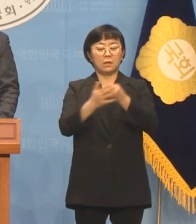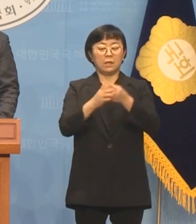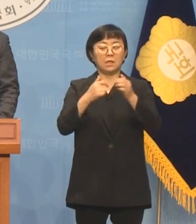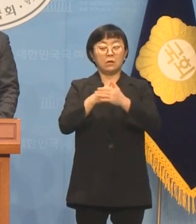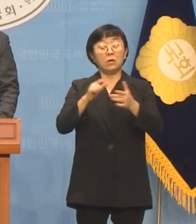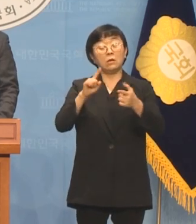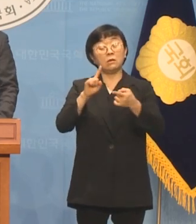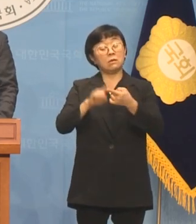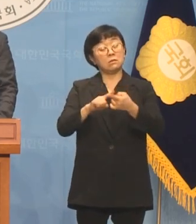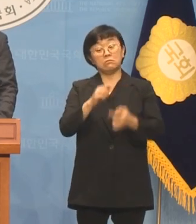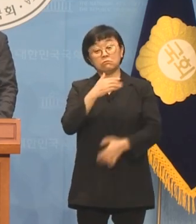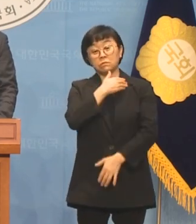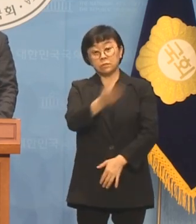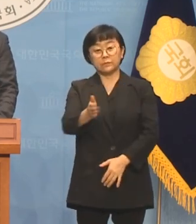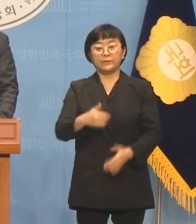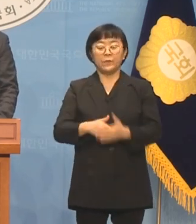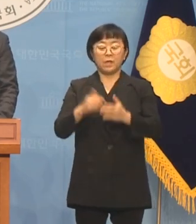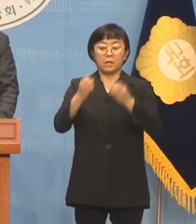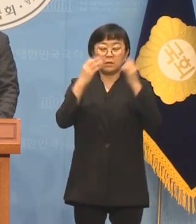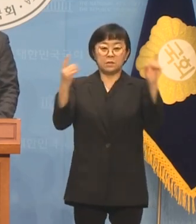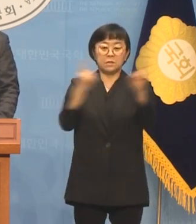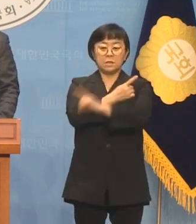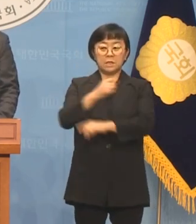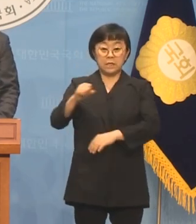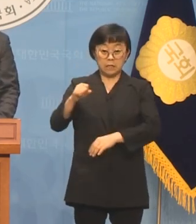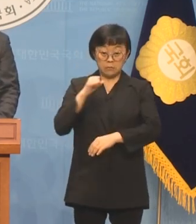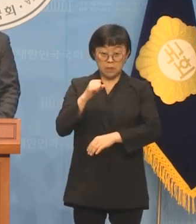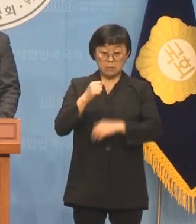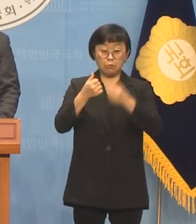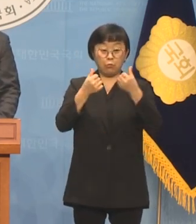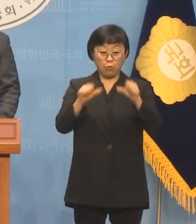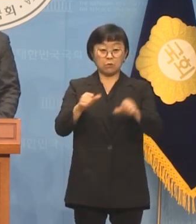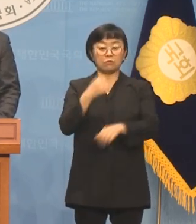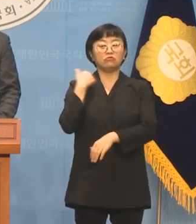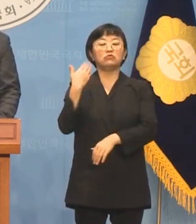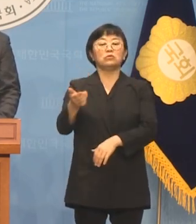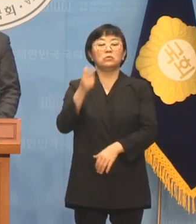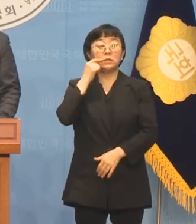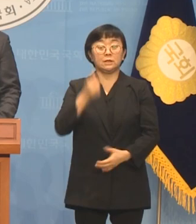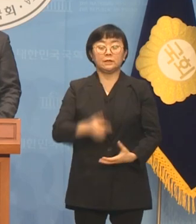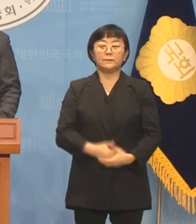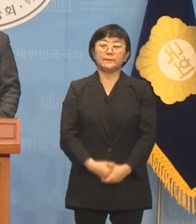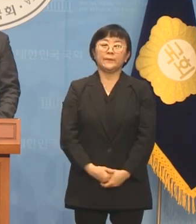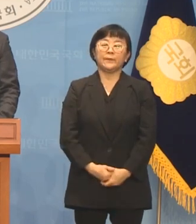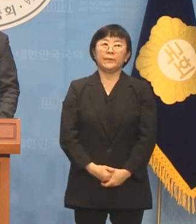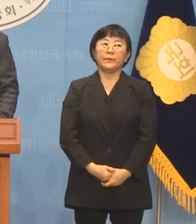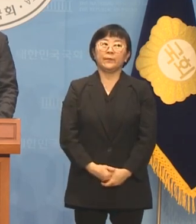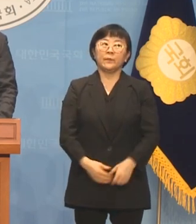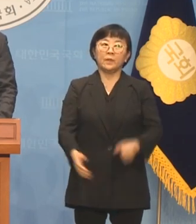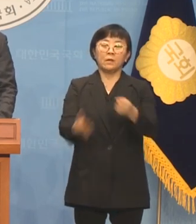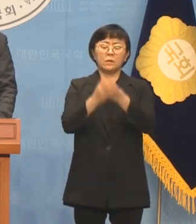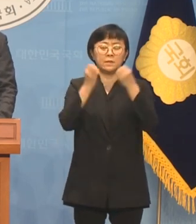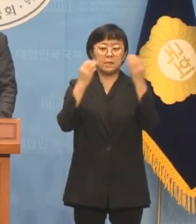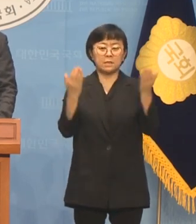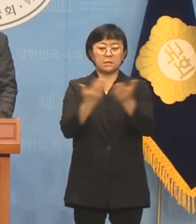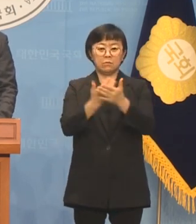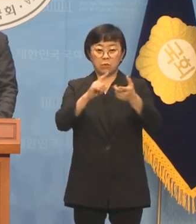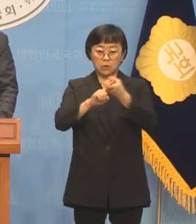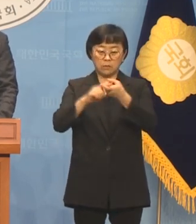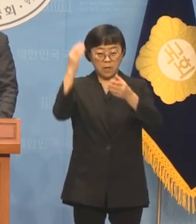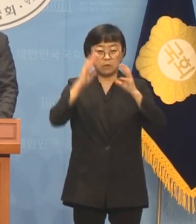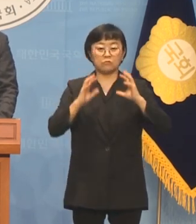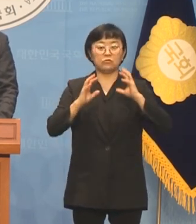있습니다. 대한민국 혁신 역량이 파탄나도록 두고 볼 수는 없습니다. 따라서 새진보연합은